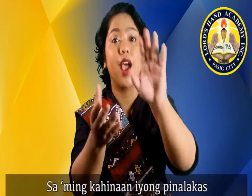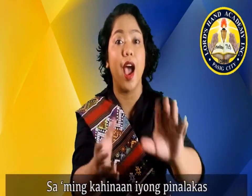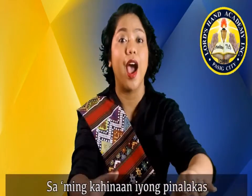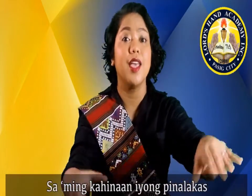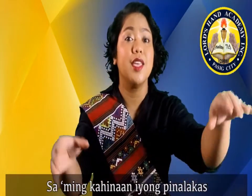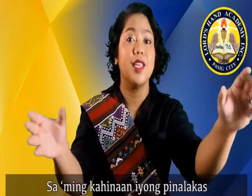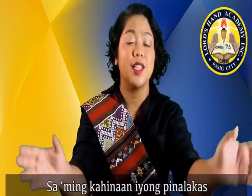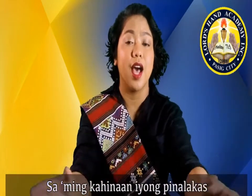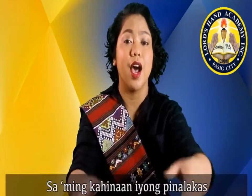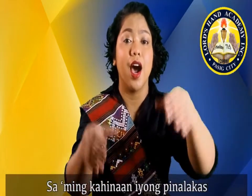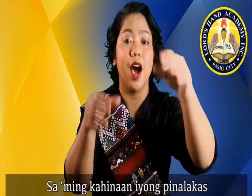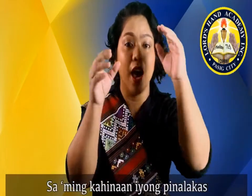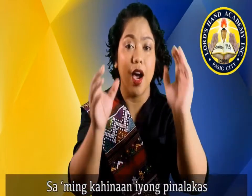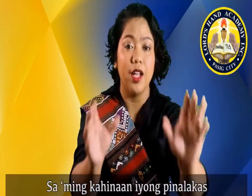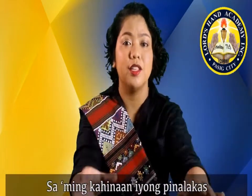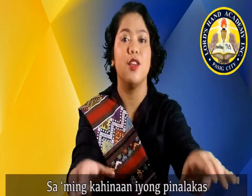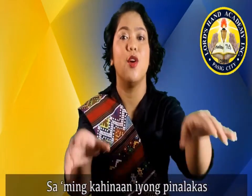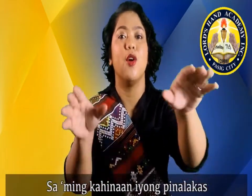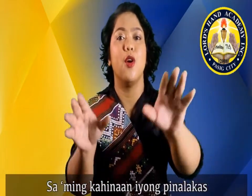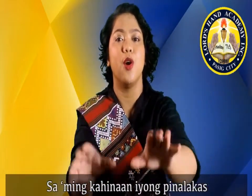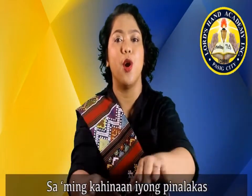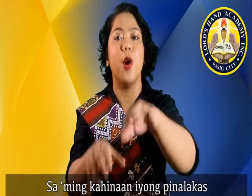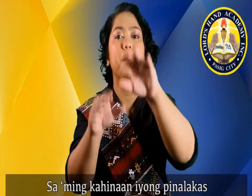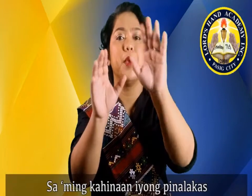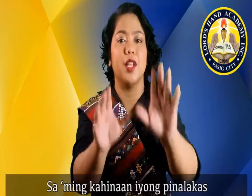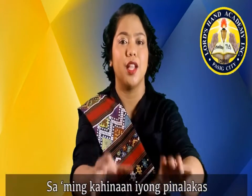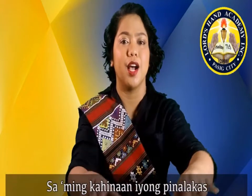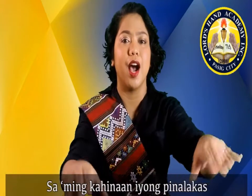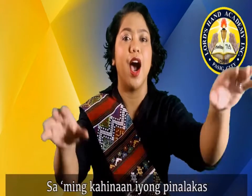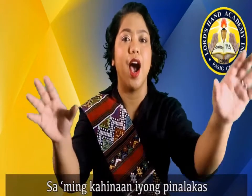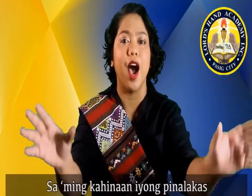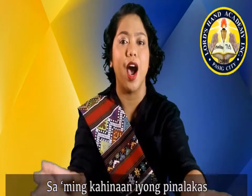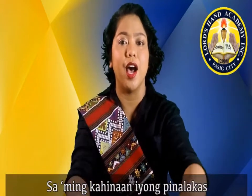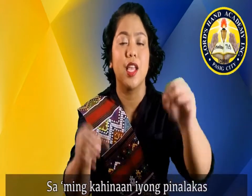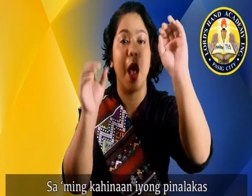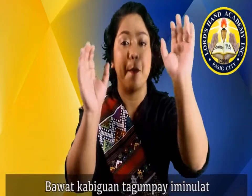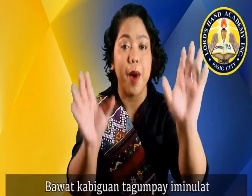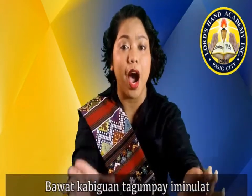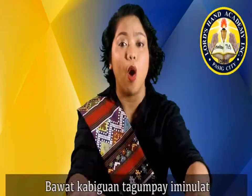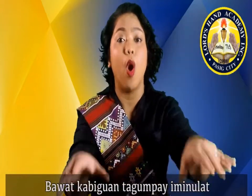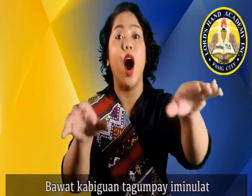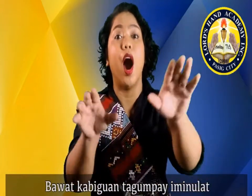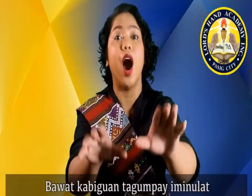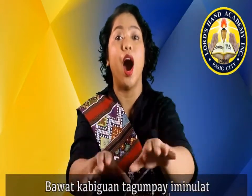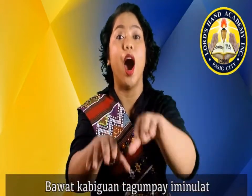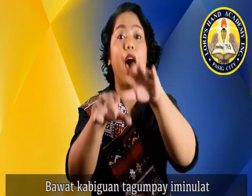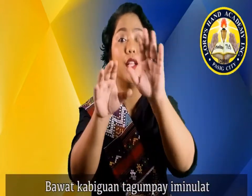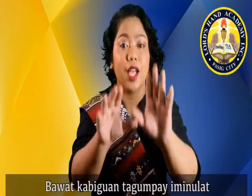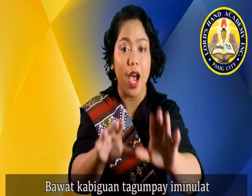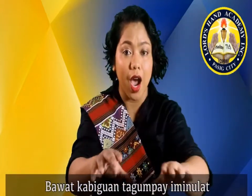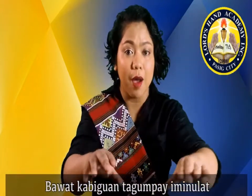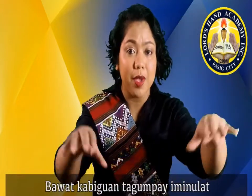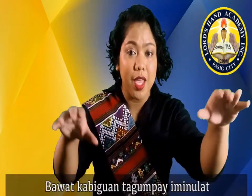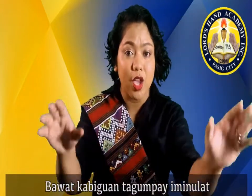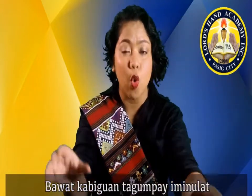aming kahinaan, iyong pinalakas bawa